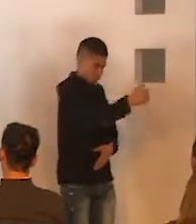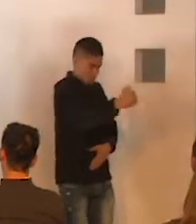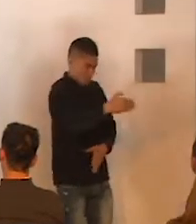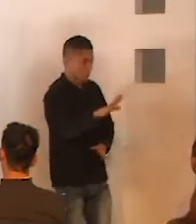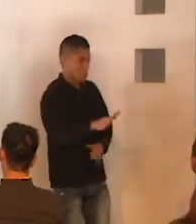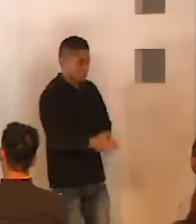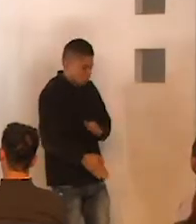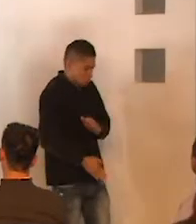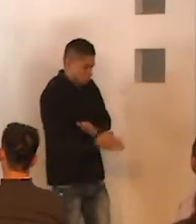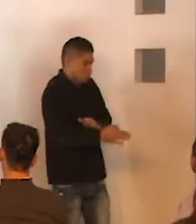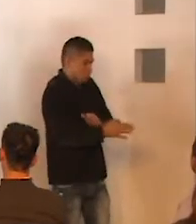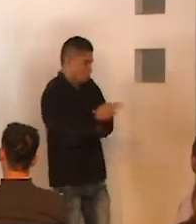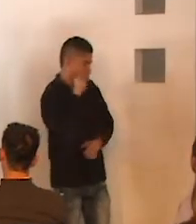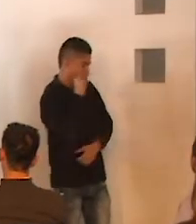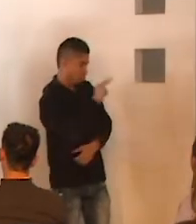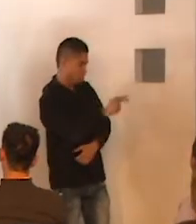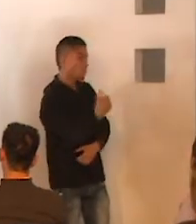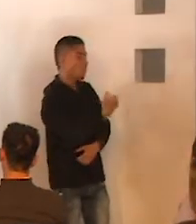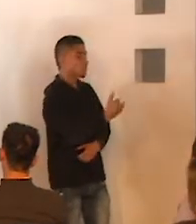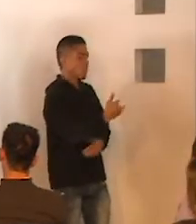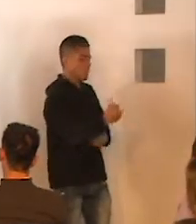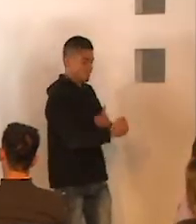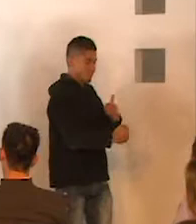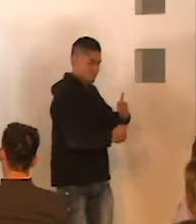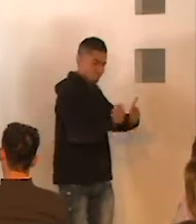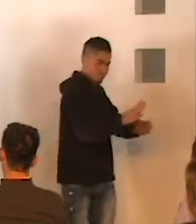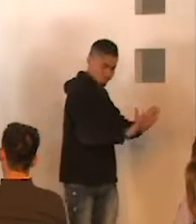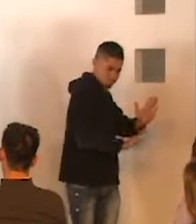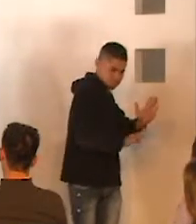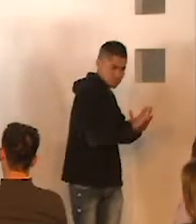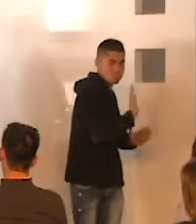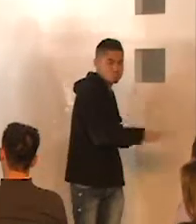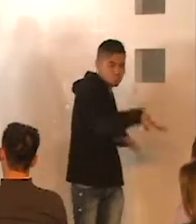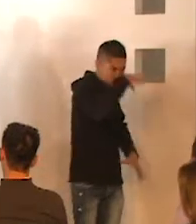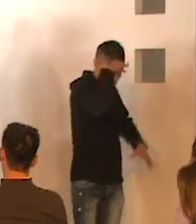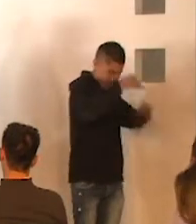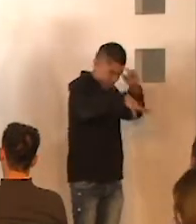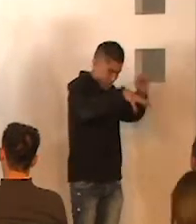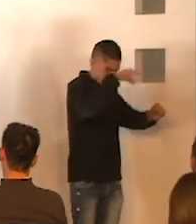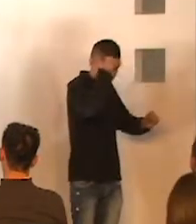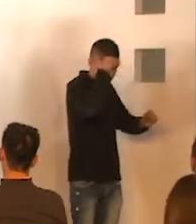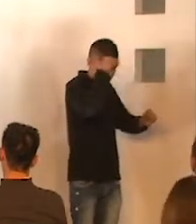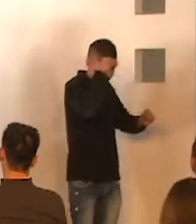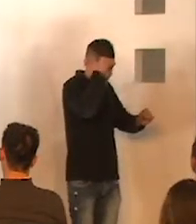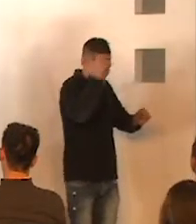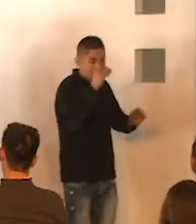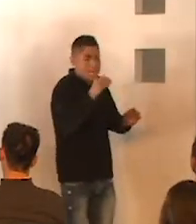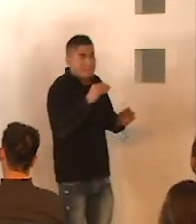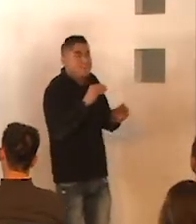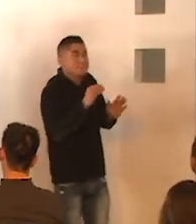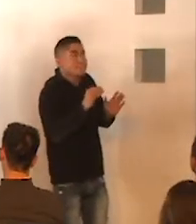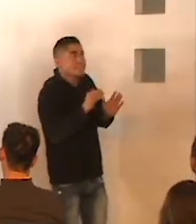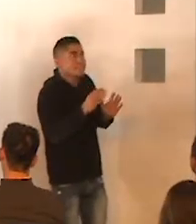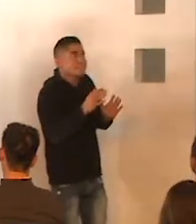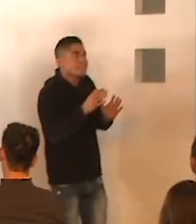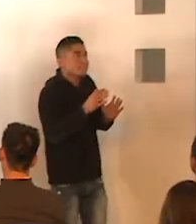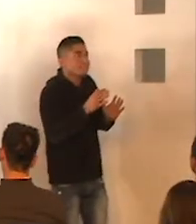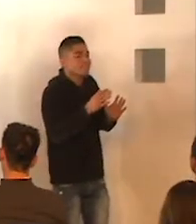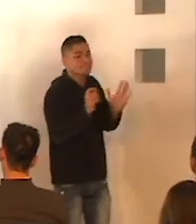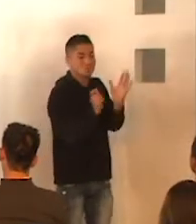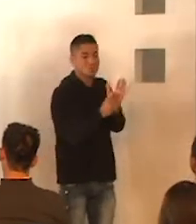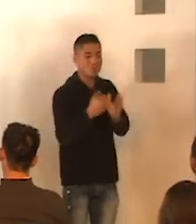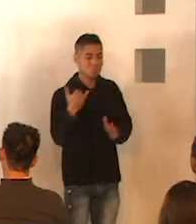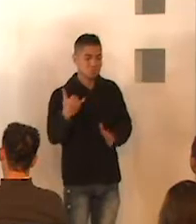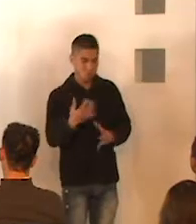procesos y unos progresos en su aprendizaje, lo que se dificulta un poco más en los